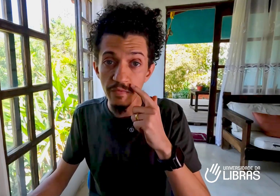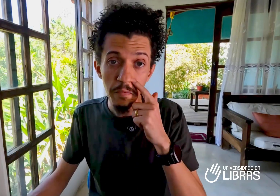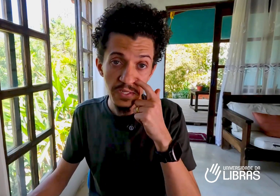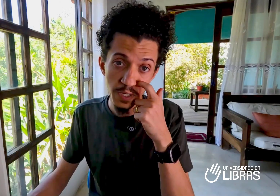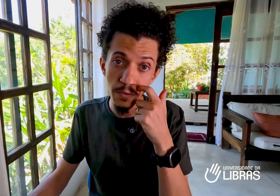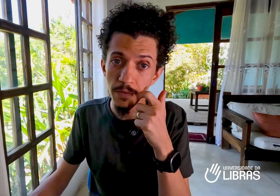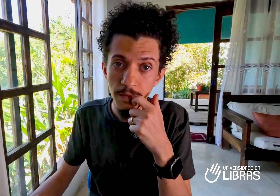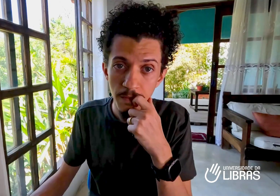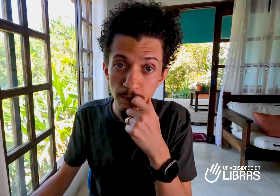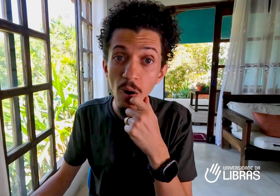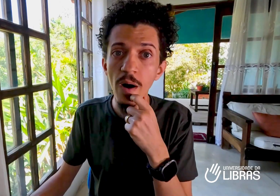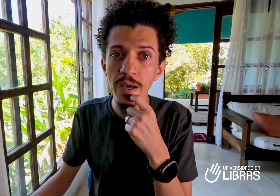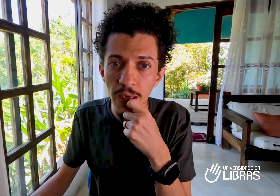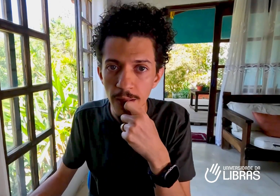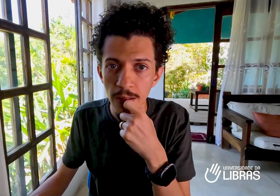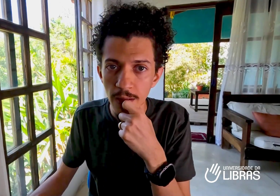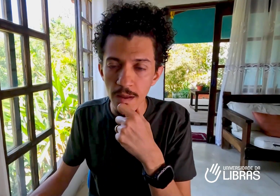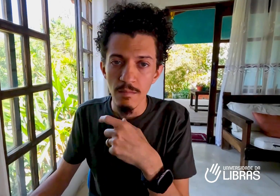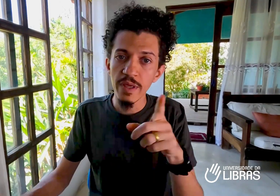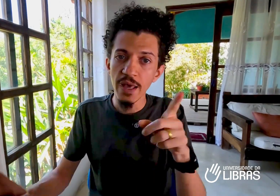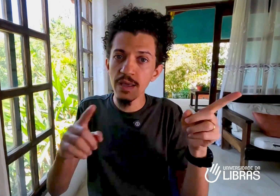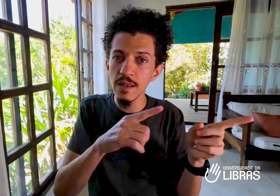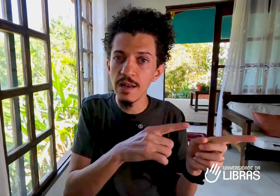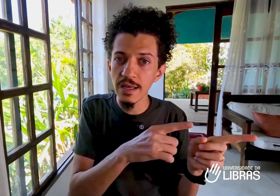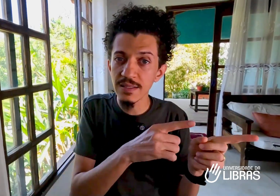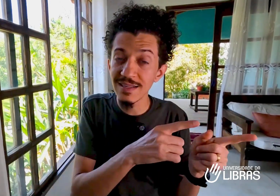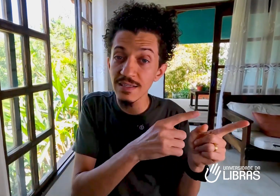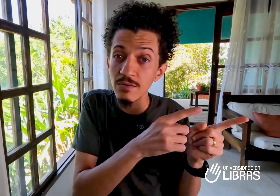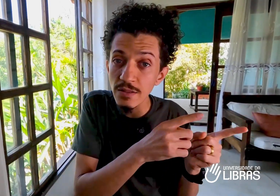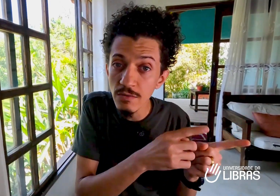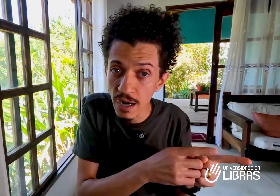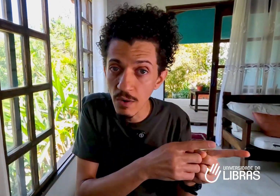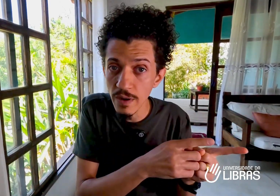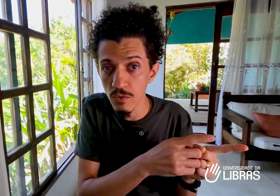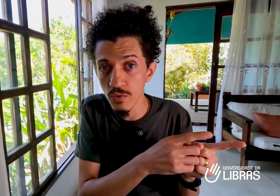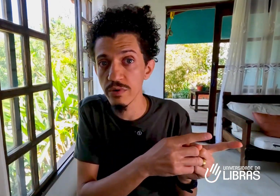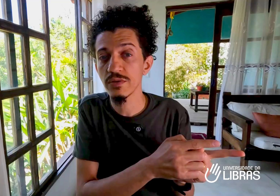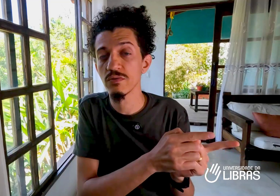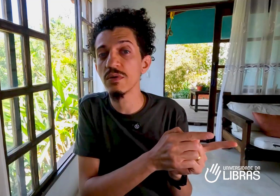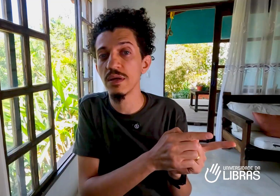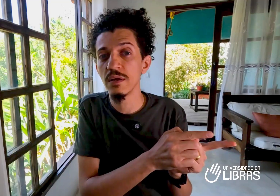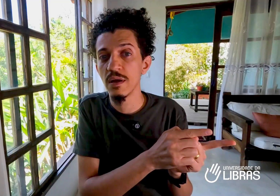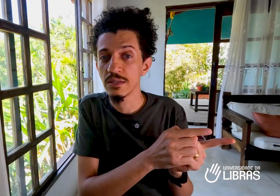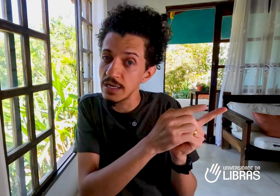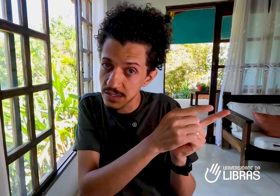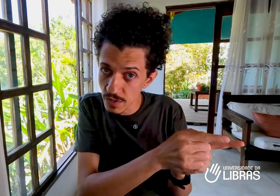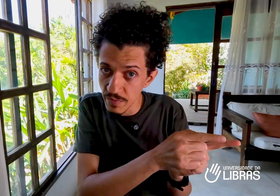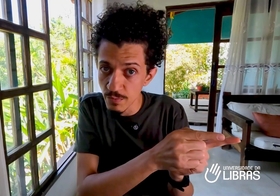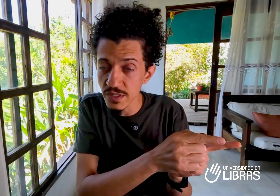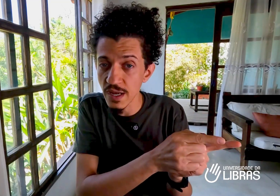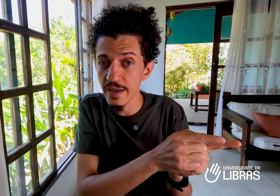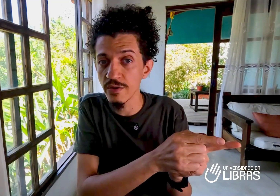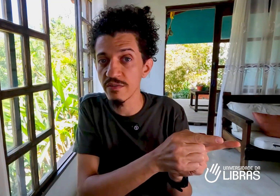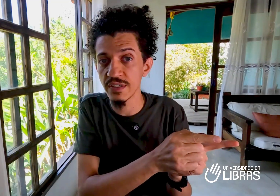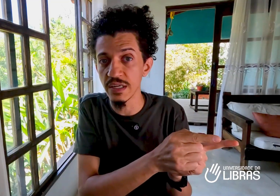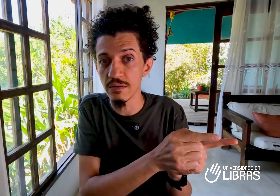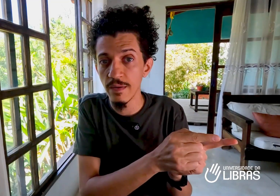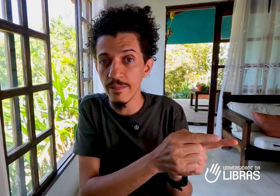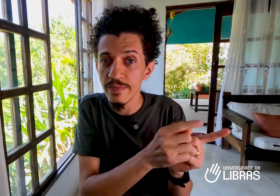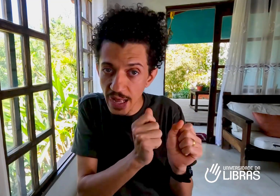Provavelmente não. Por quê? Porque aquilo ali é a sinalização natural na cultura surda. Sinalização que minha esposa Raquel está fazendo. Na